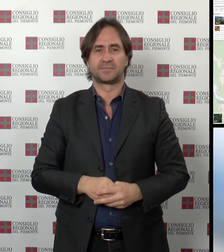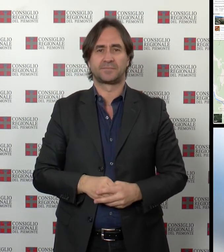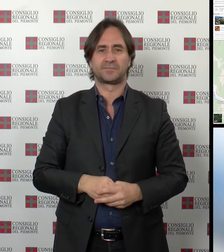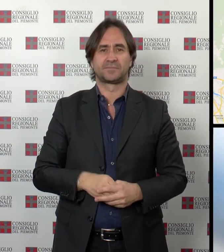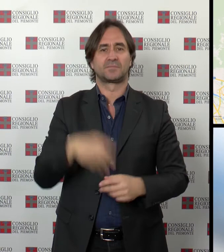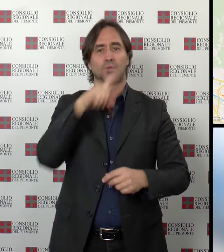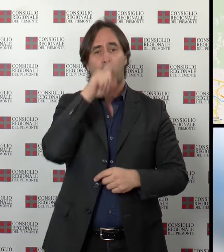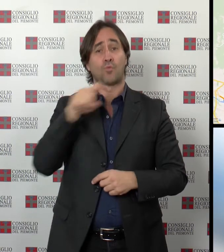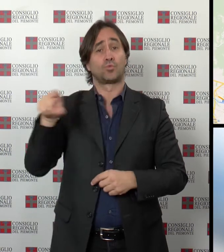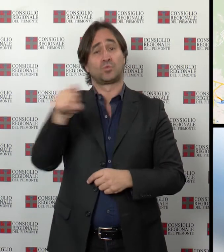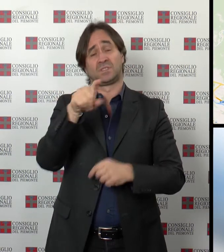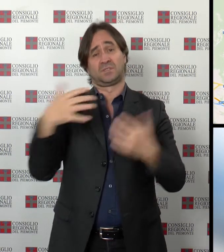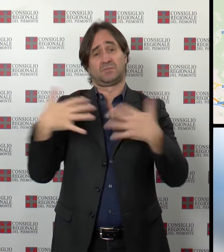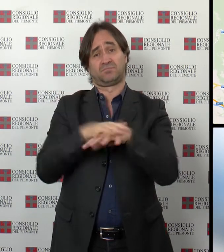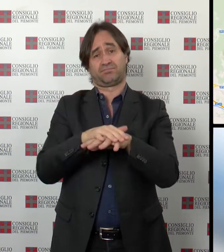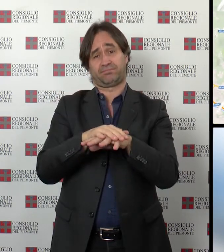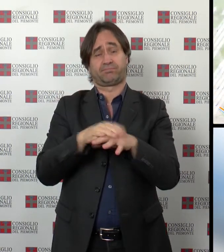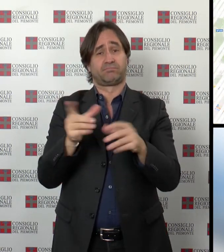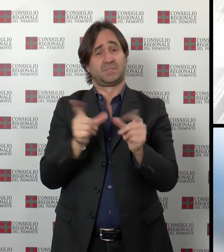Fusione di comuni.